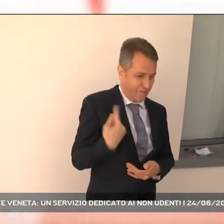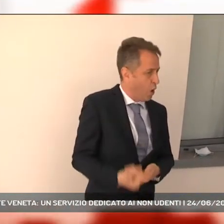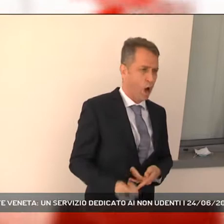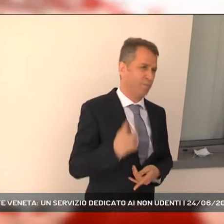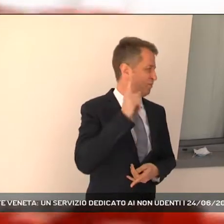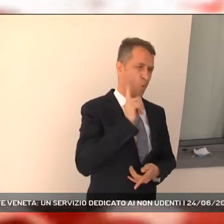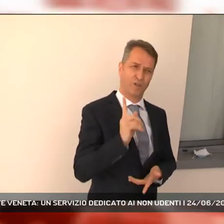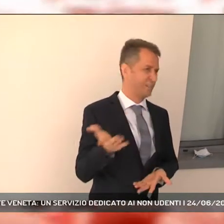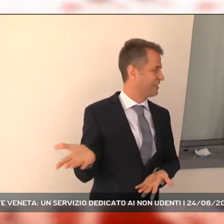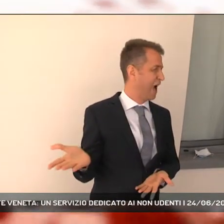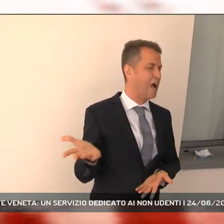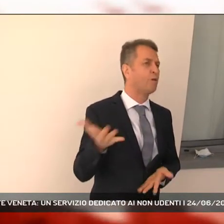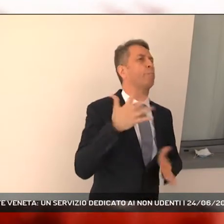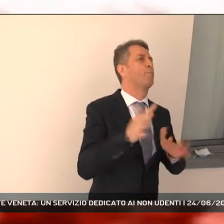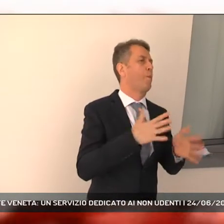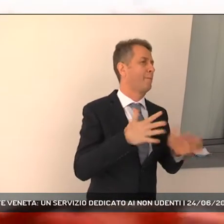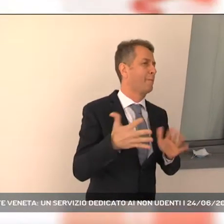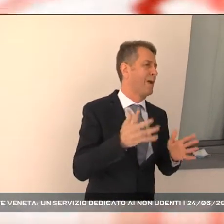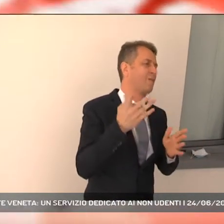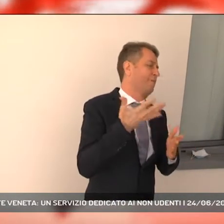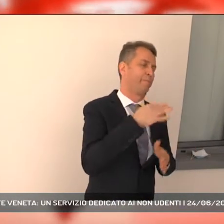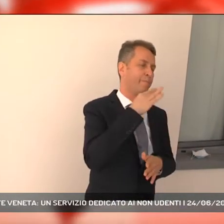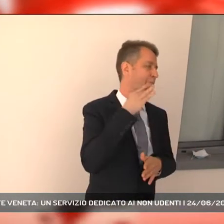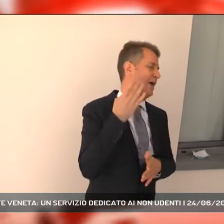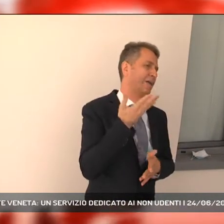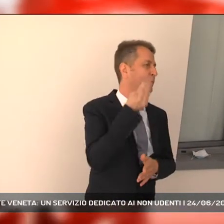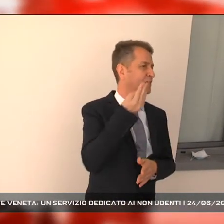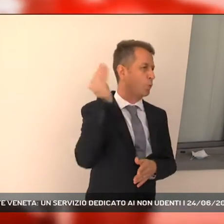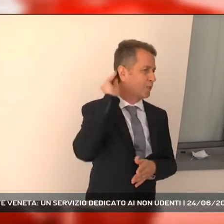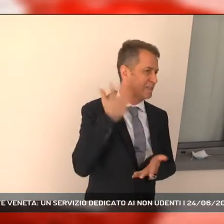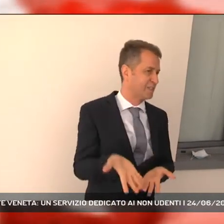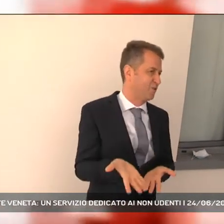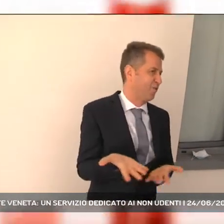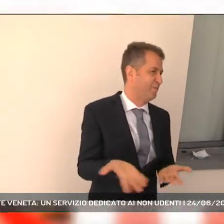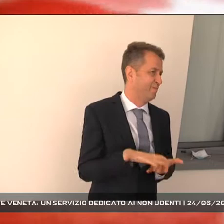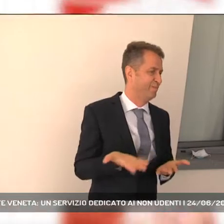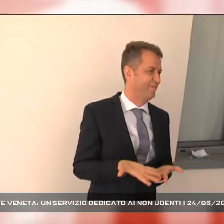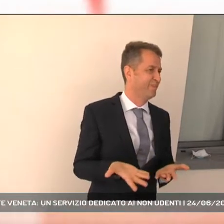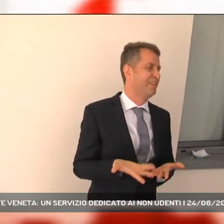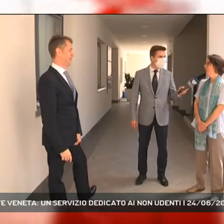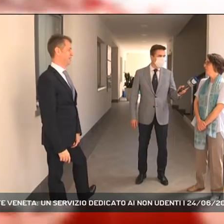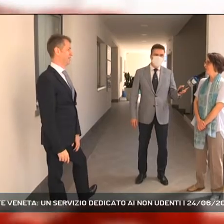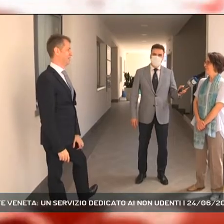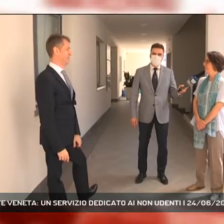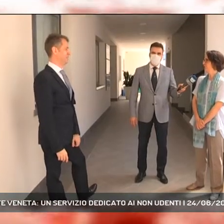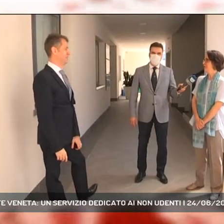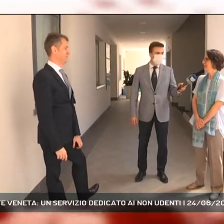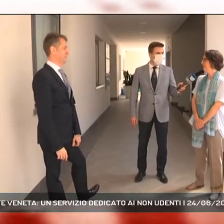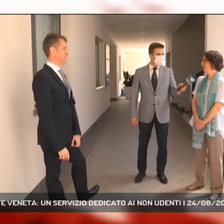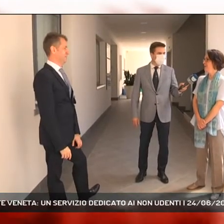pubblico finora queste cose non vengono organizzati non si fanno quindi cerchiamo di non rimanere fermi e